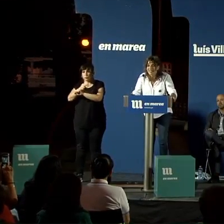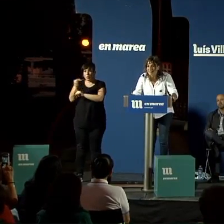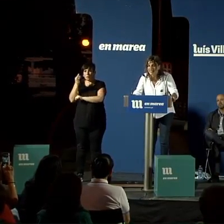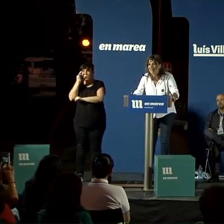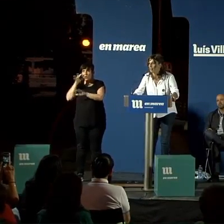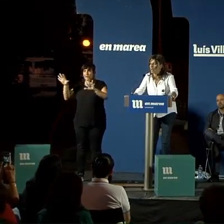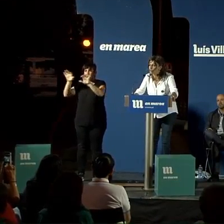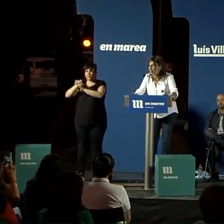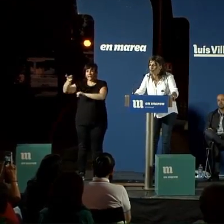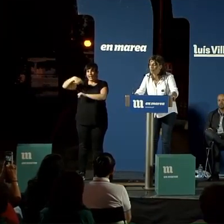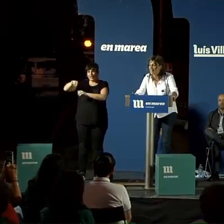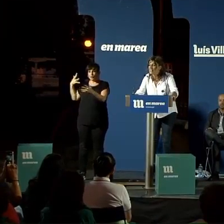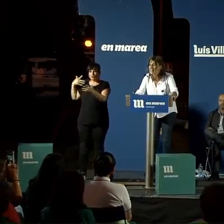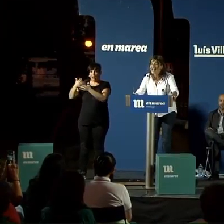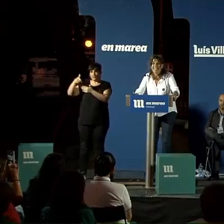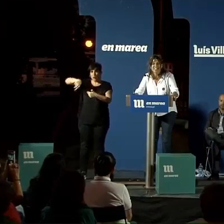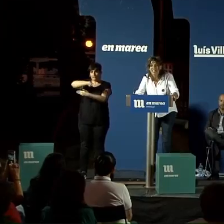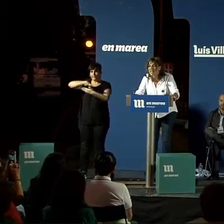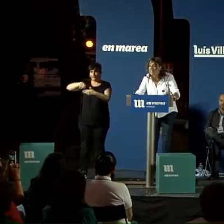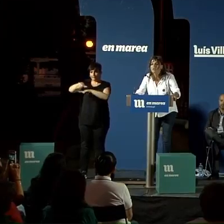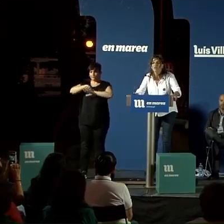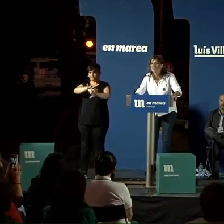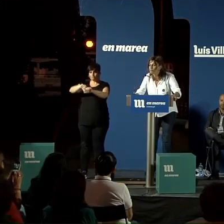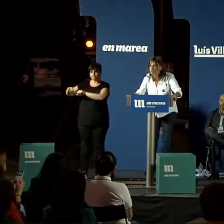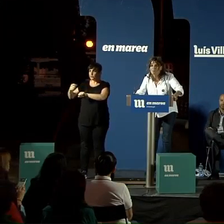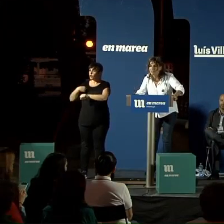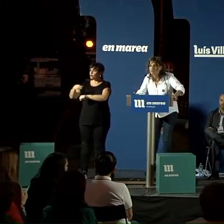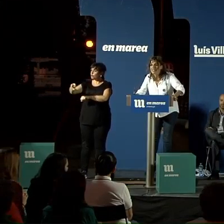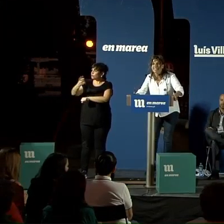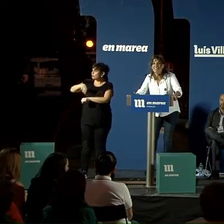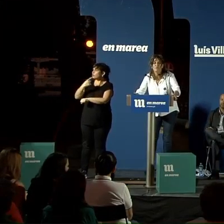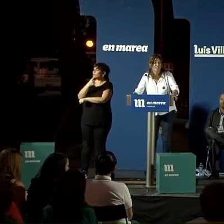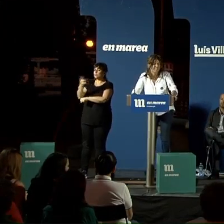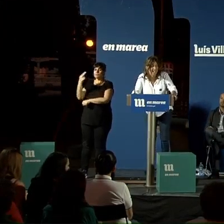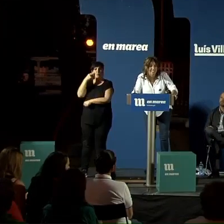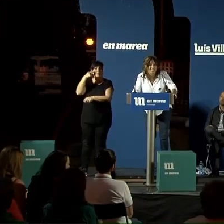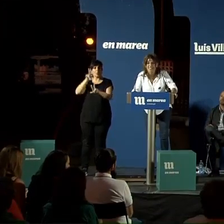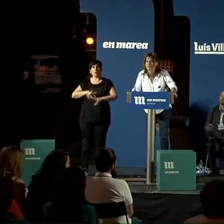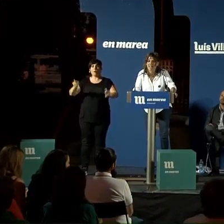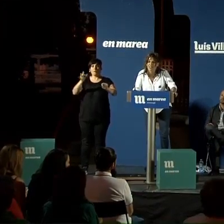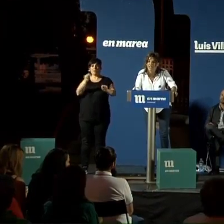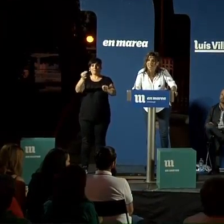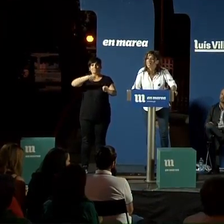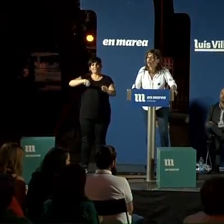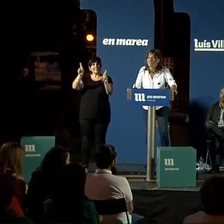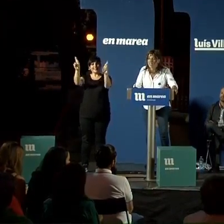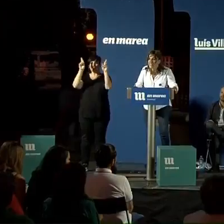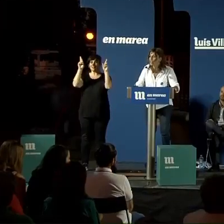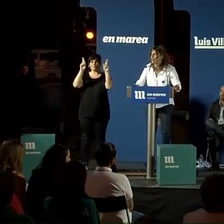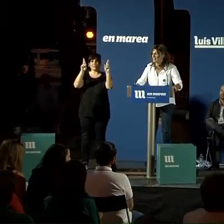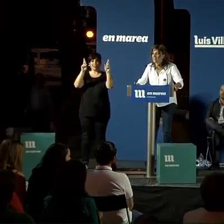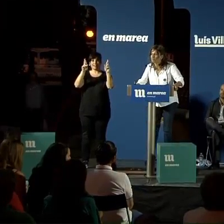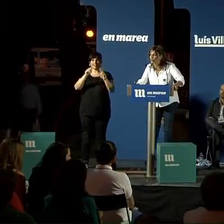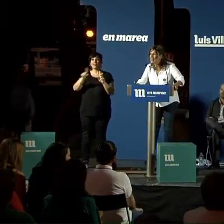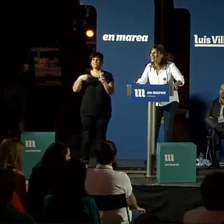que mandan ata agora no noso país que xa non temos medo e estamos cheas de esperanza, que o